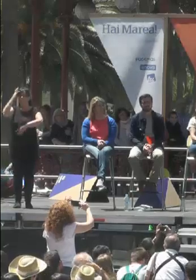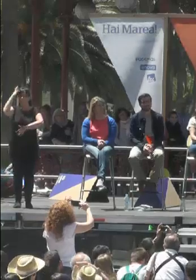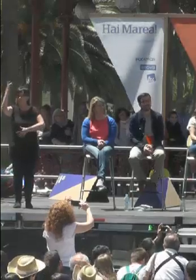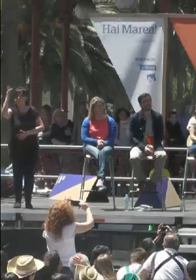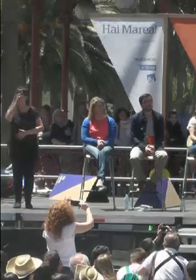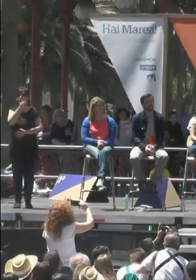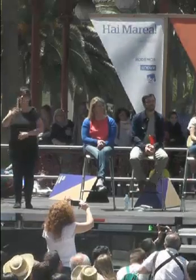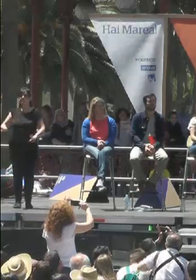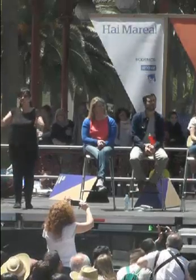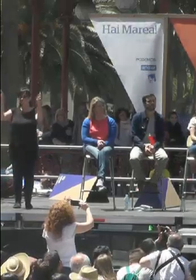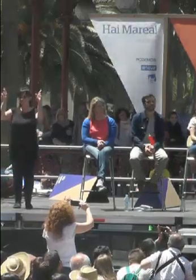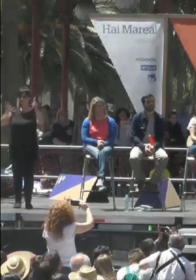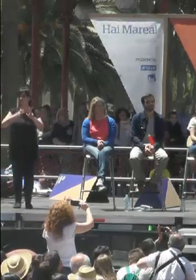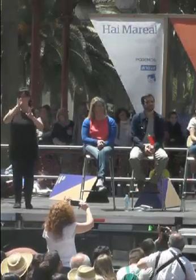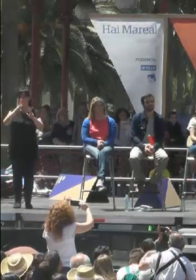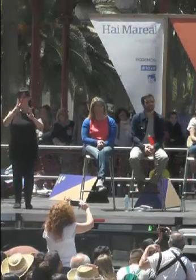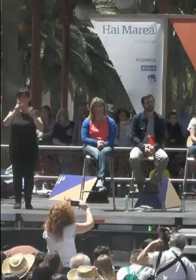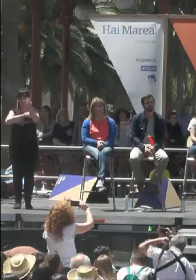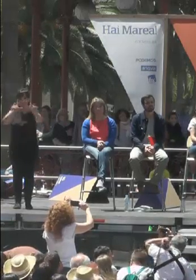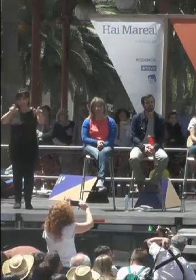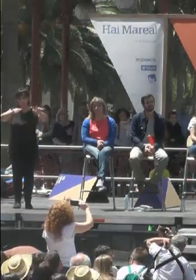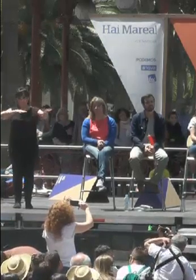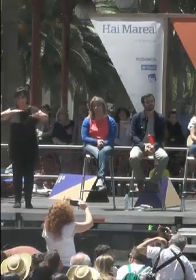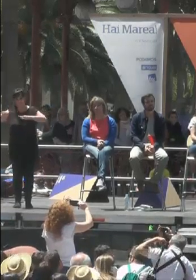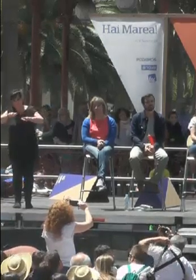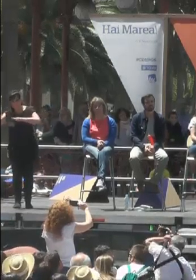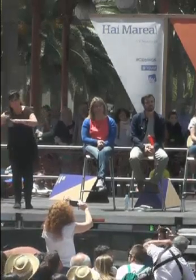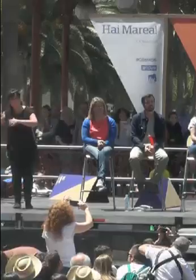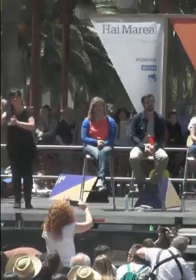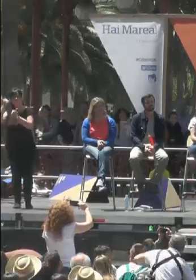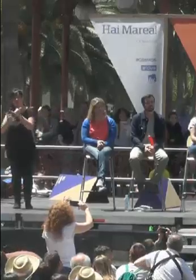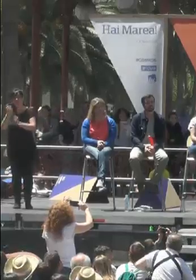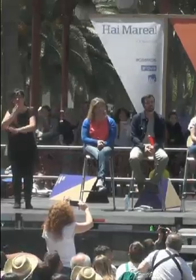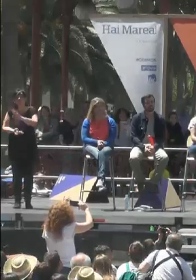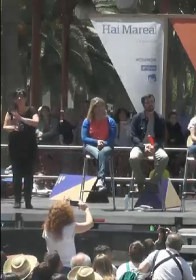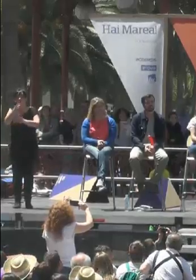esperanza, porque este movimento, porque a cidadanía en marcha, o movimento das mareas, non naceu nin